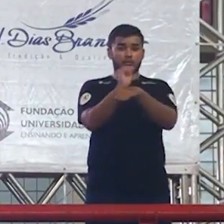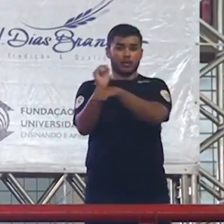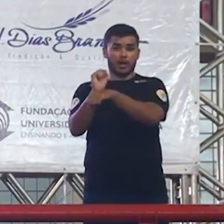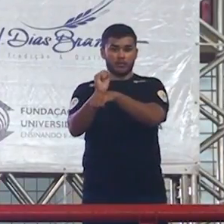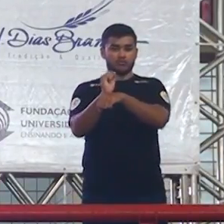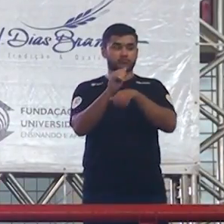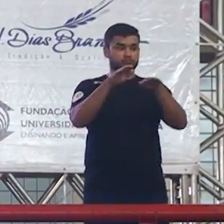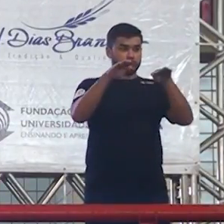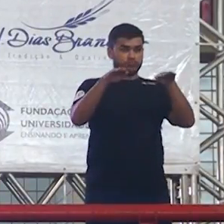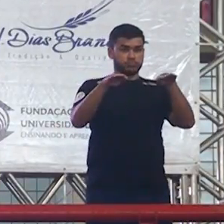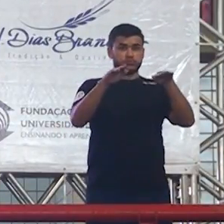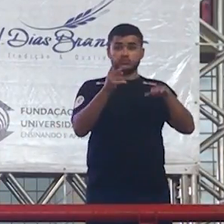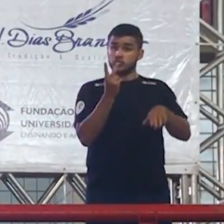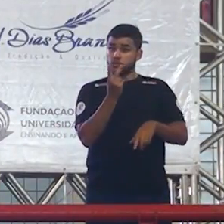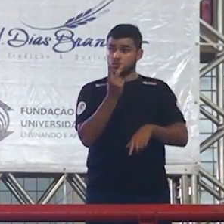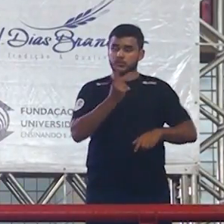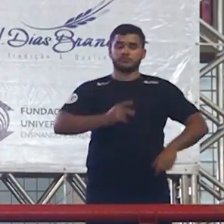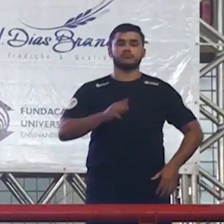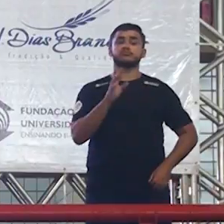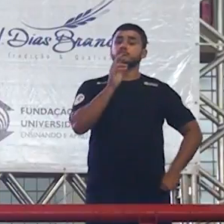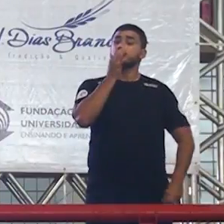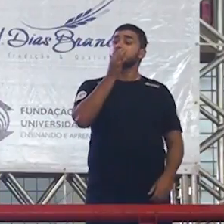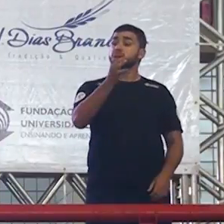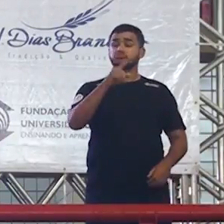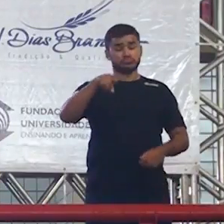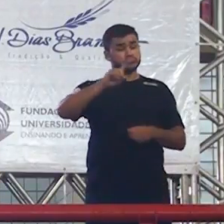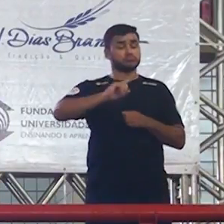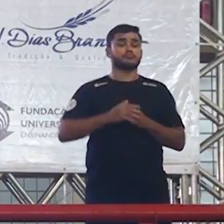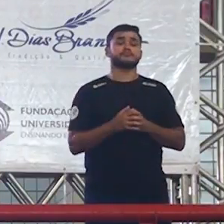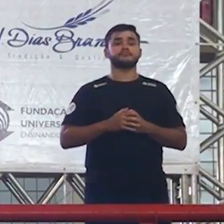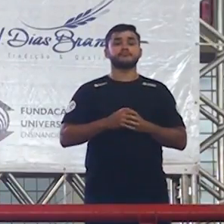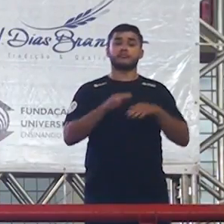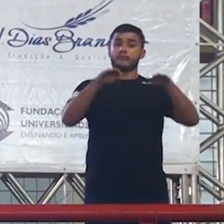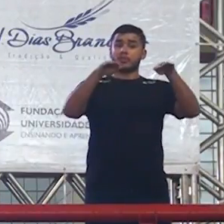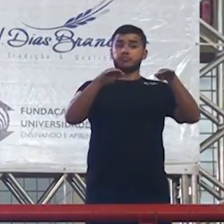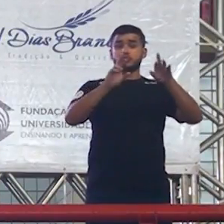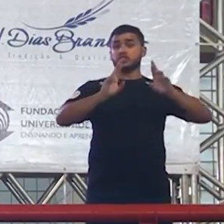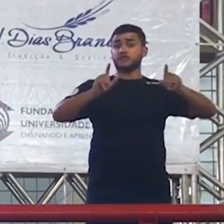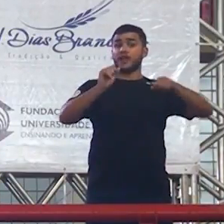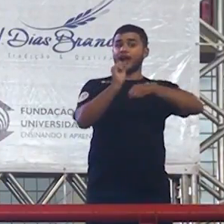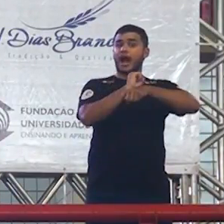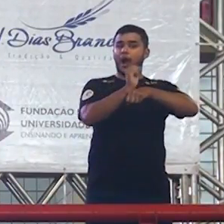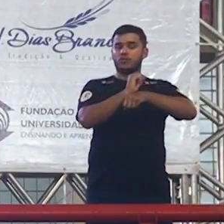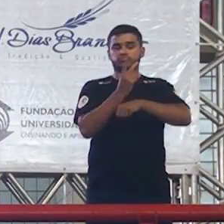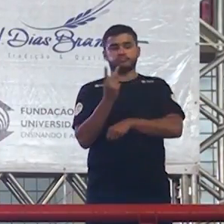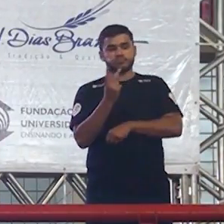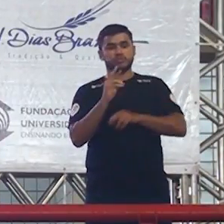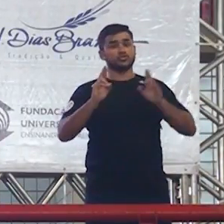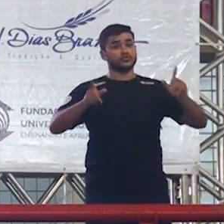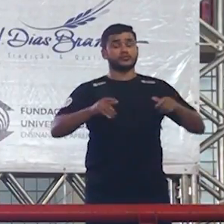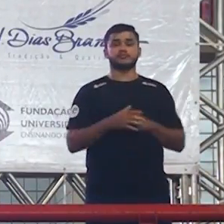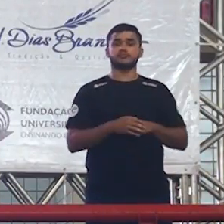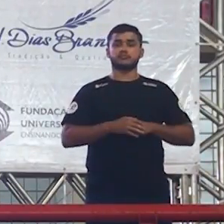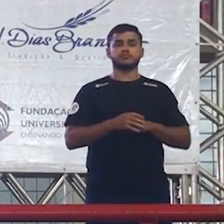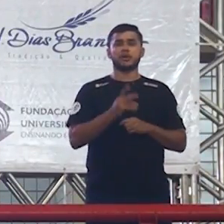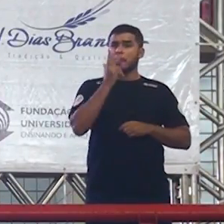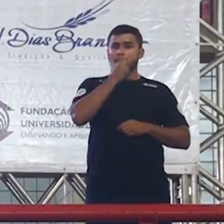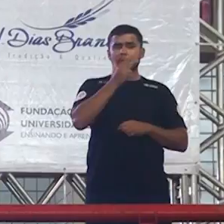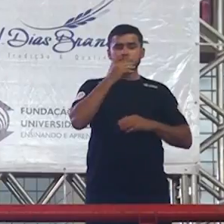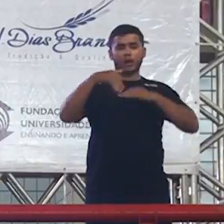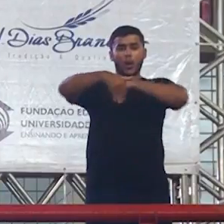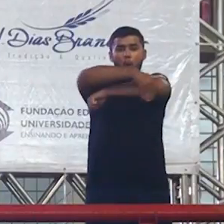fale o que você acha, pessoal, não se preocupe não. Você tem 2 carros diferentes. Os dois carros estão na mesma